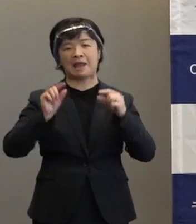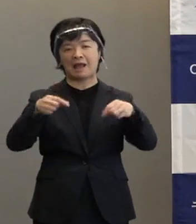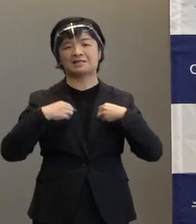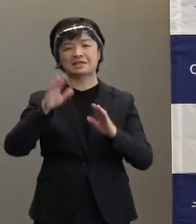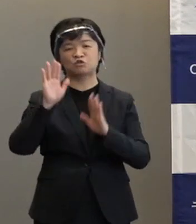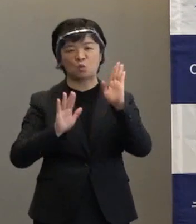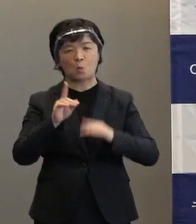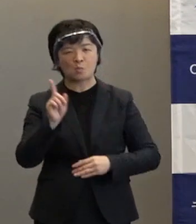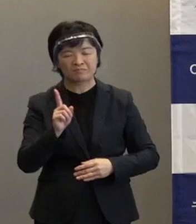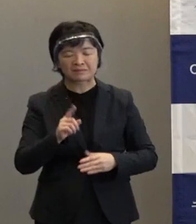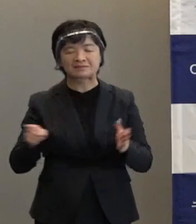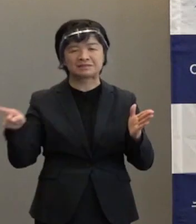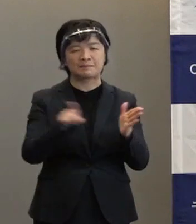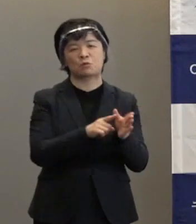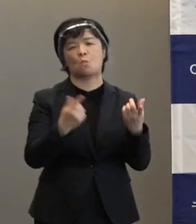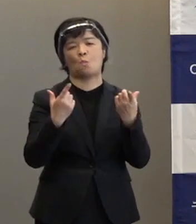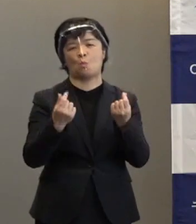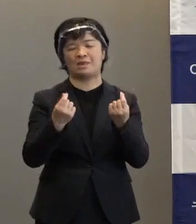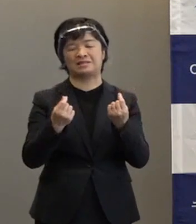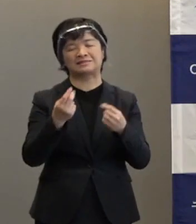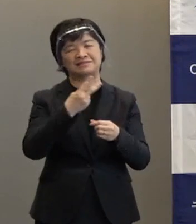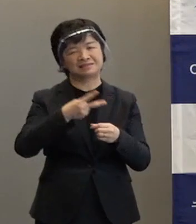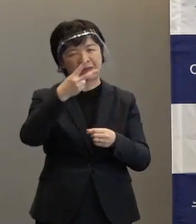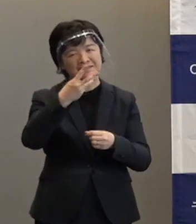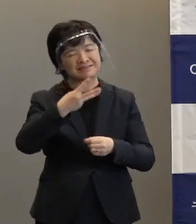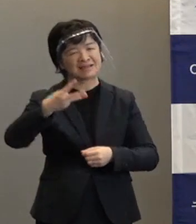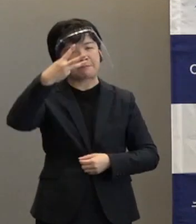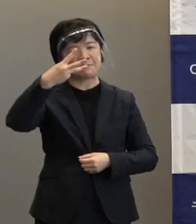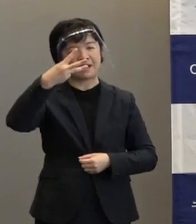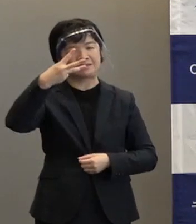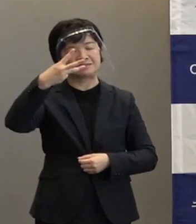ね、こう、これまでと同じように、まあ、2倍から3倍、